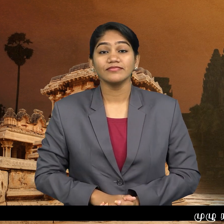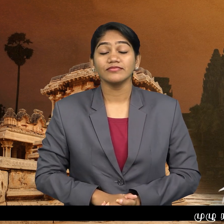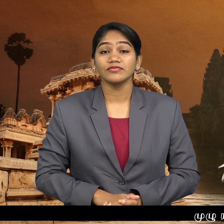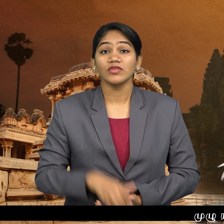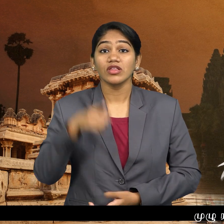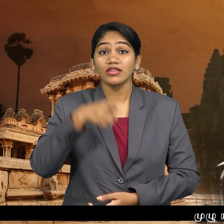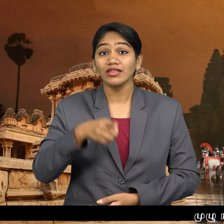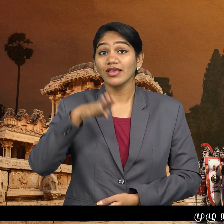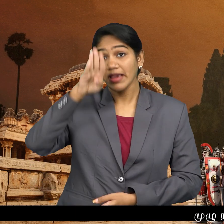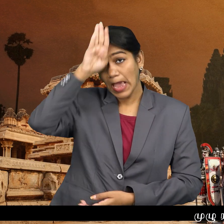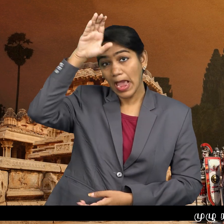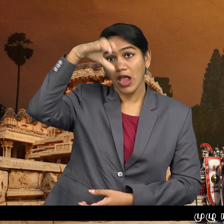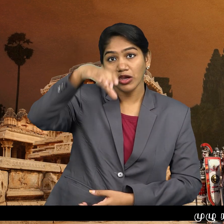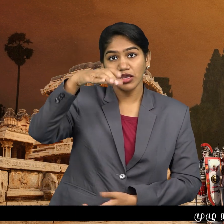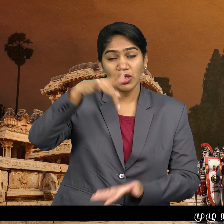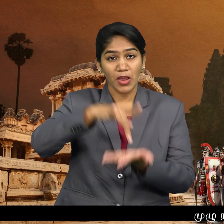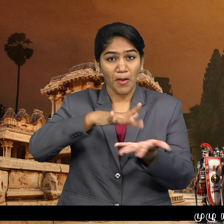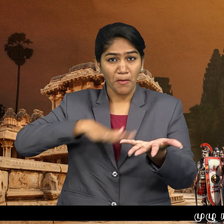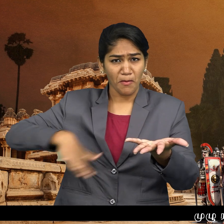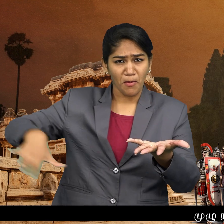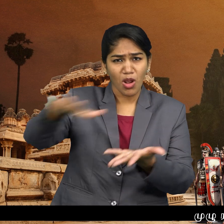முழு ராஜ்யமும்